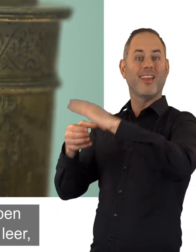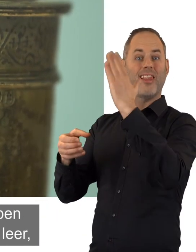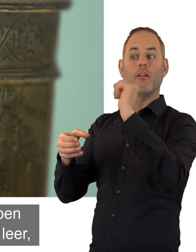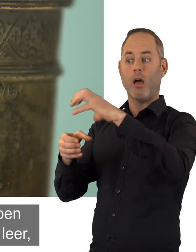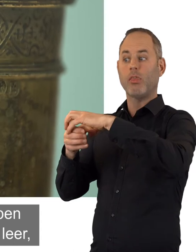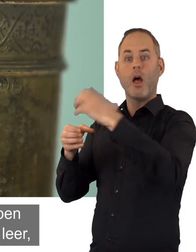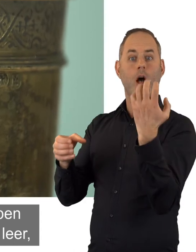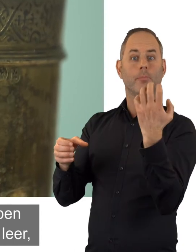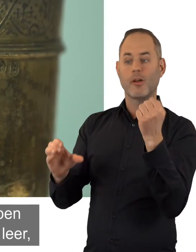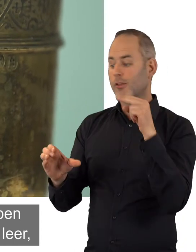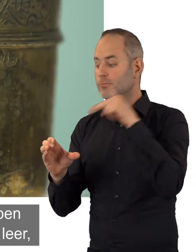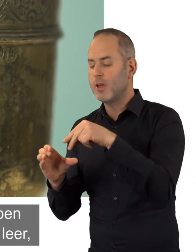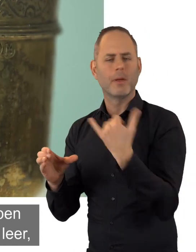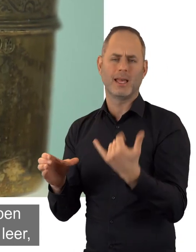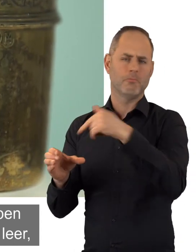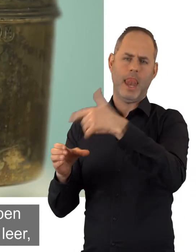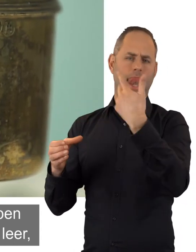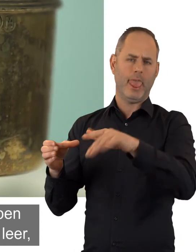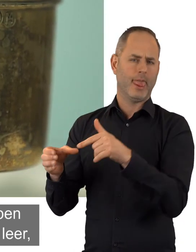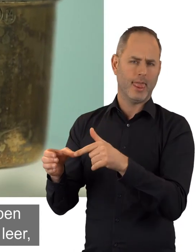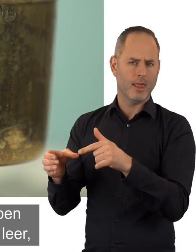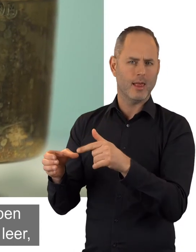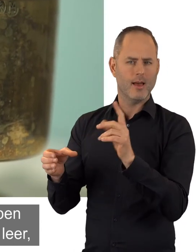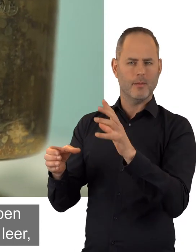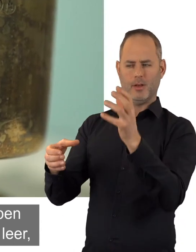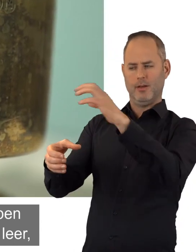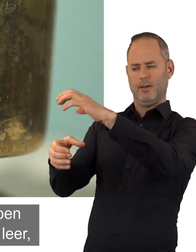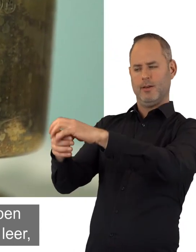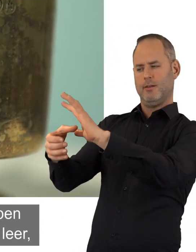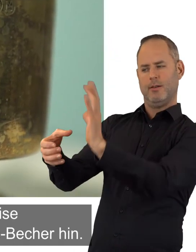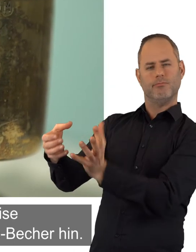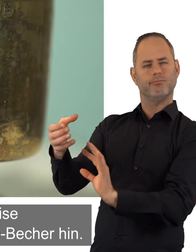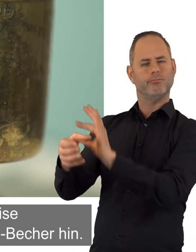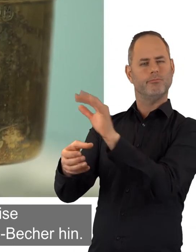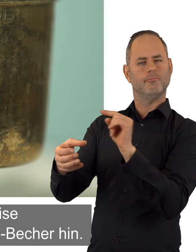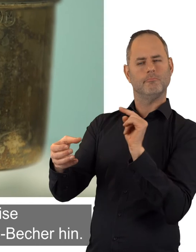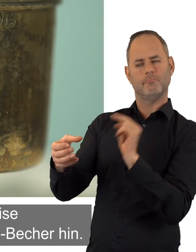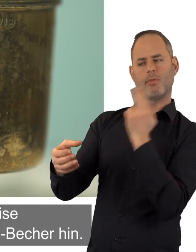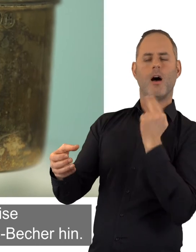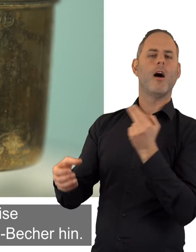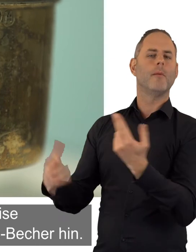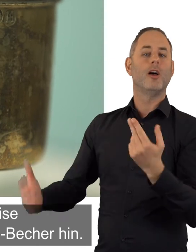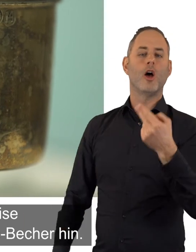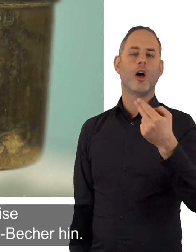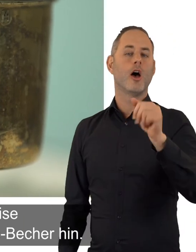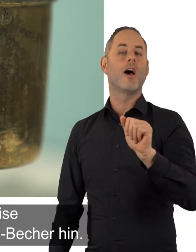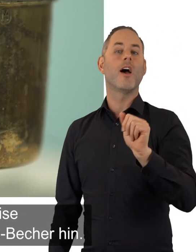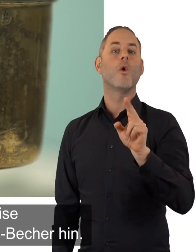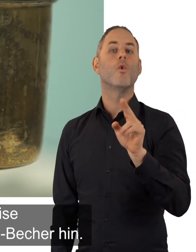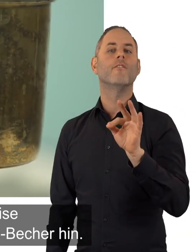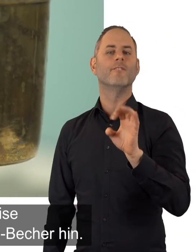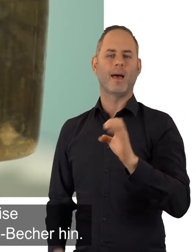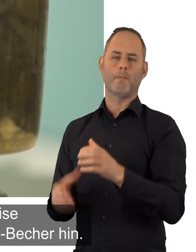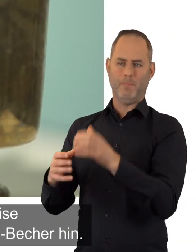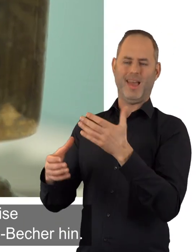abheben und das Innere ist nun leider leer, aber die ganze Art und Weise deutet auf einen